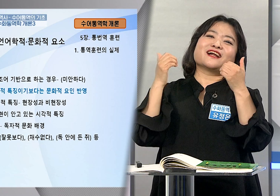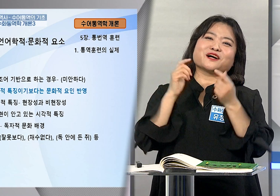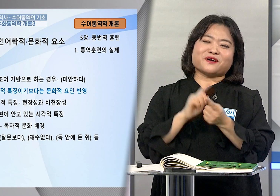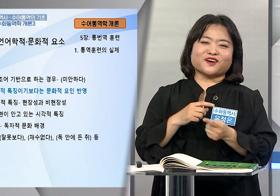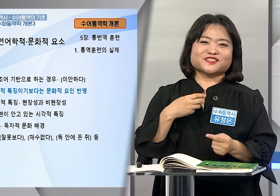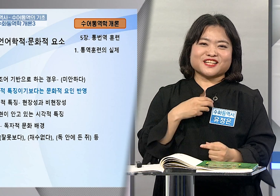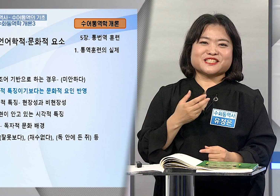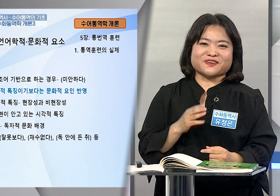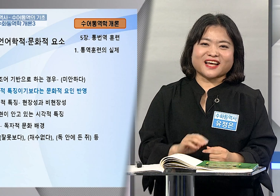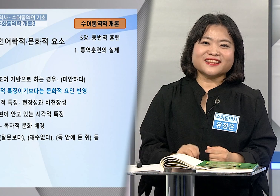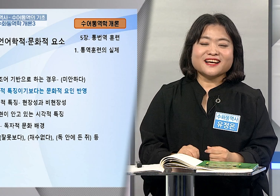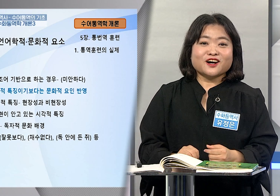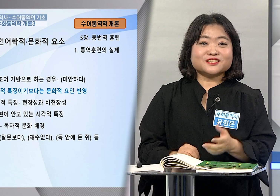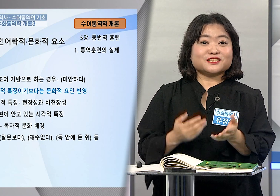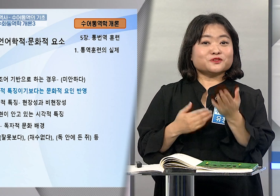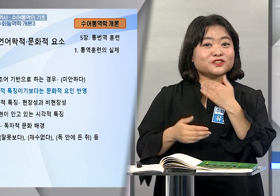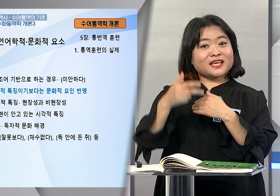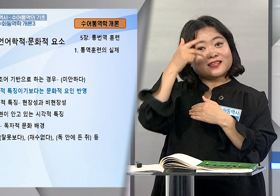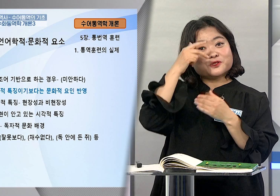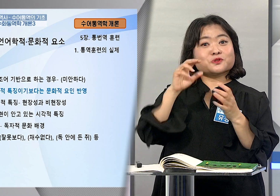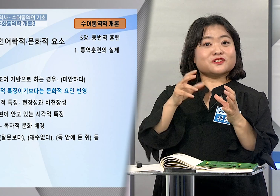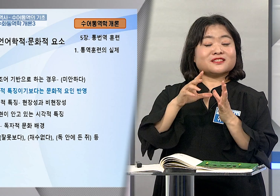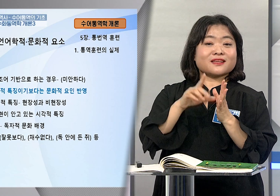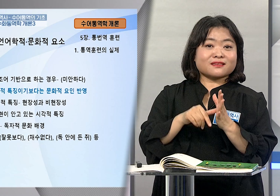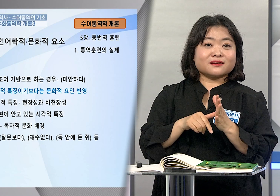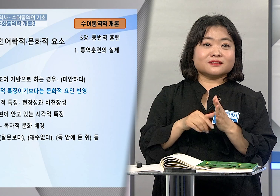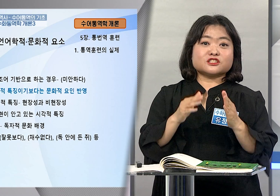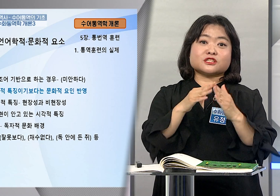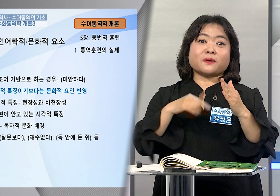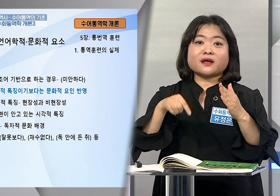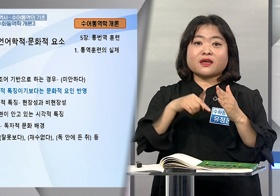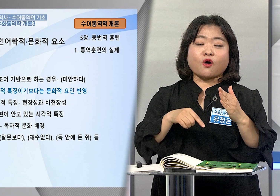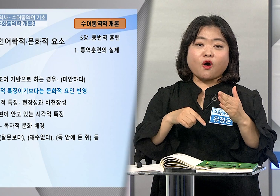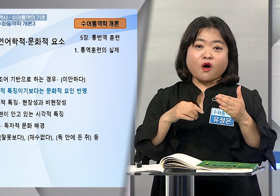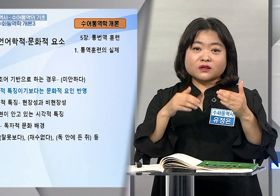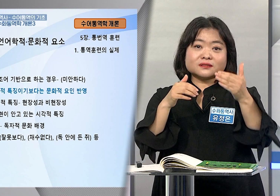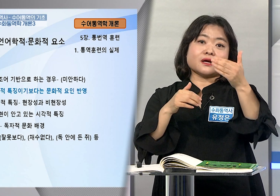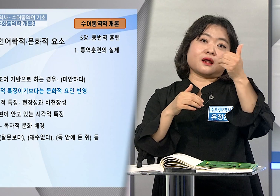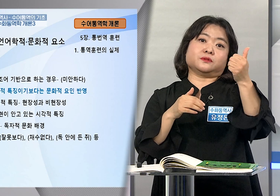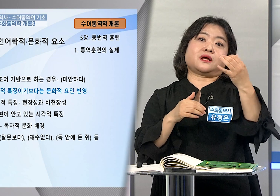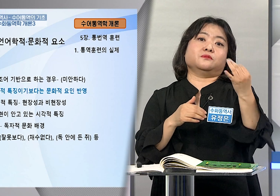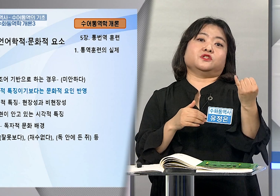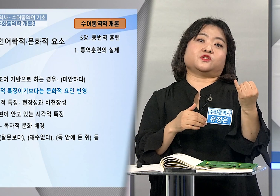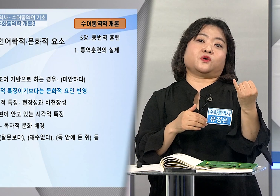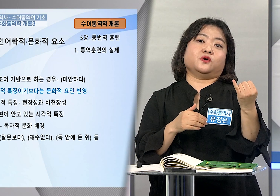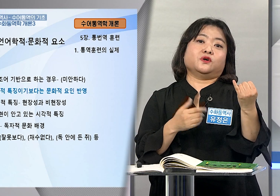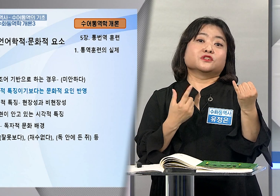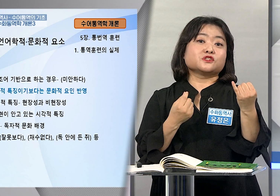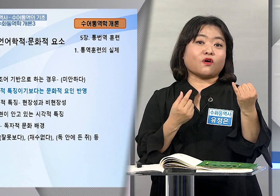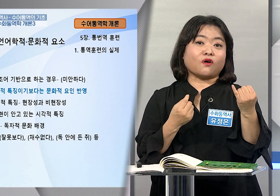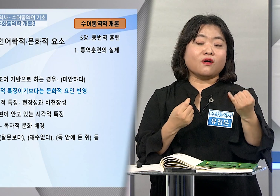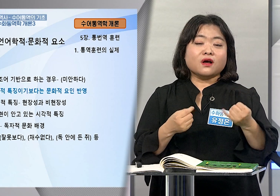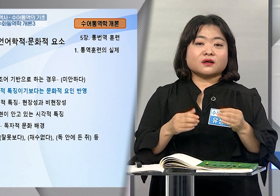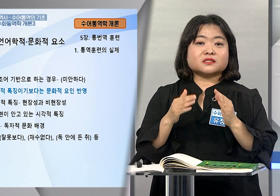당할까 봐 걱정이지만 어쨌든 우리 옛날 조선 시대 때는 집안의 어른이 할아버지 할머니죠. 그렇죠?